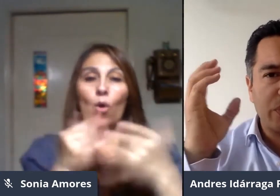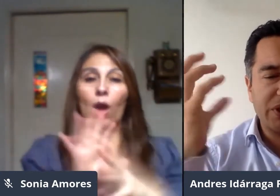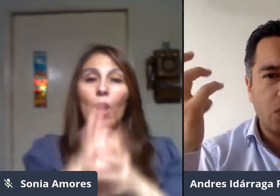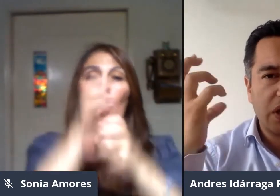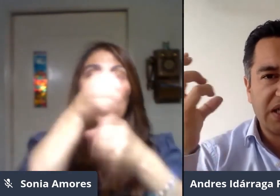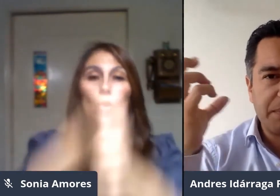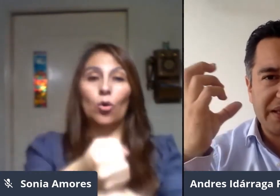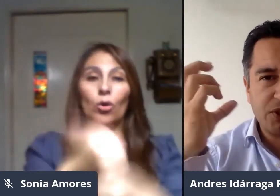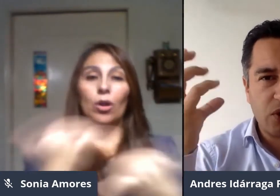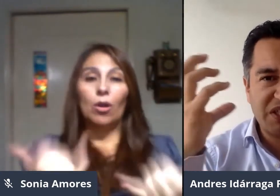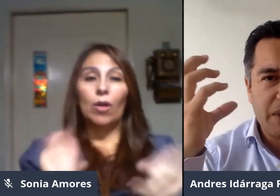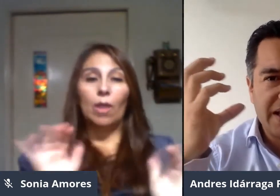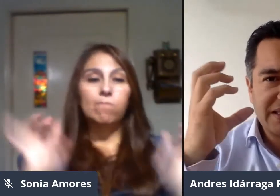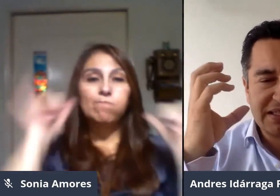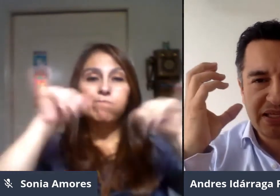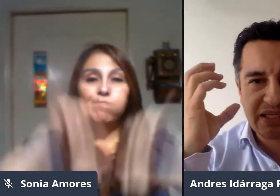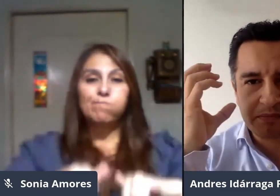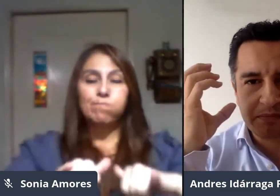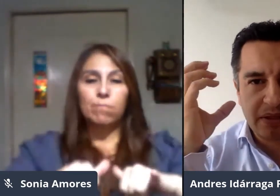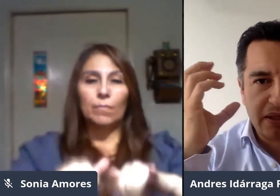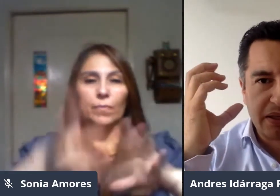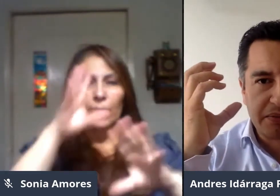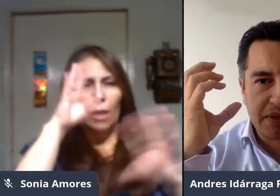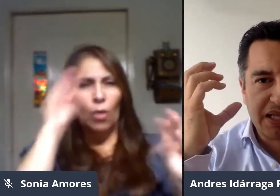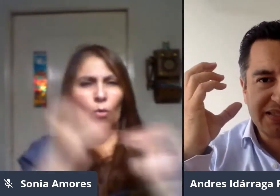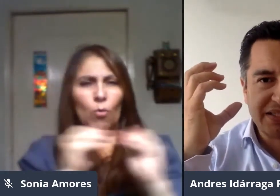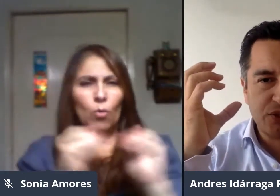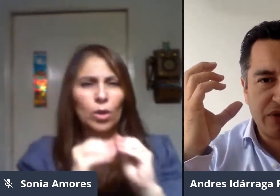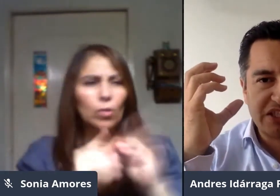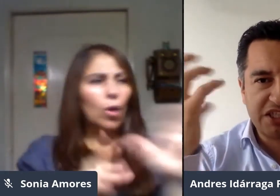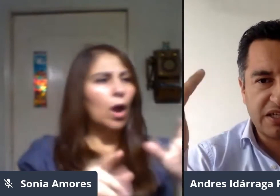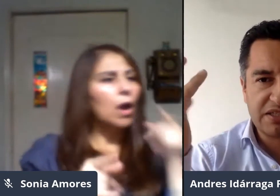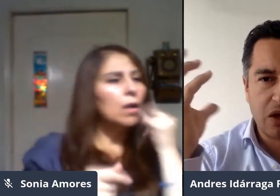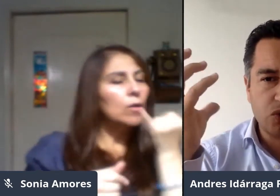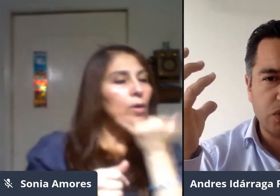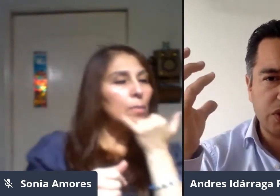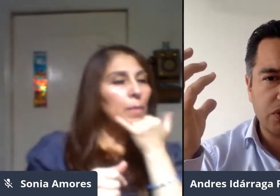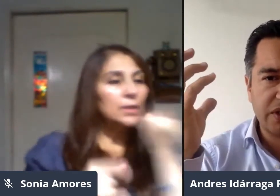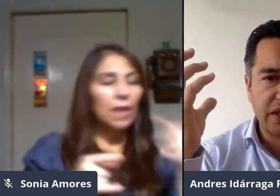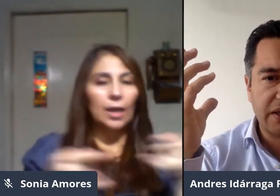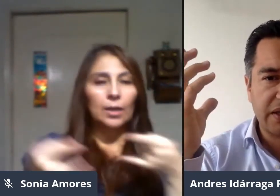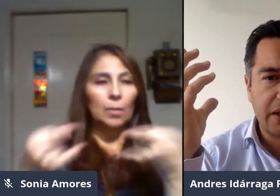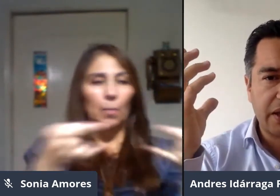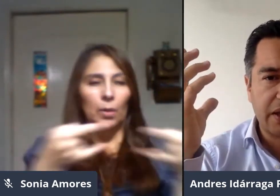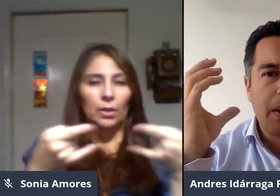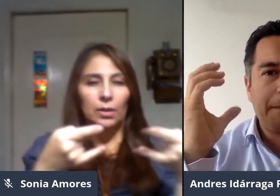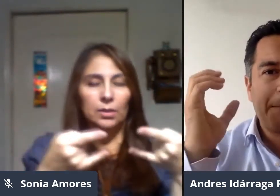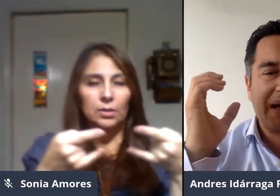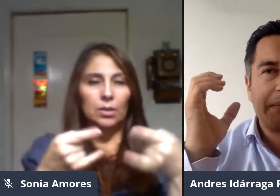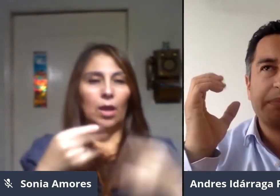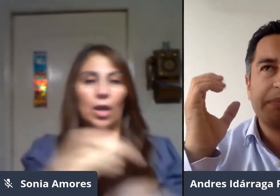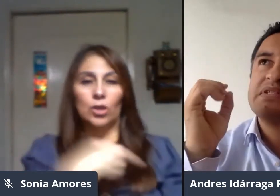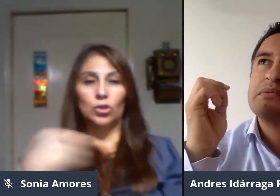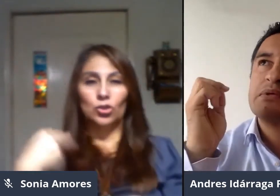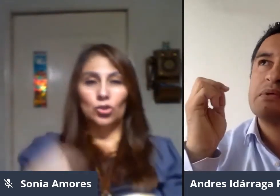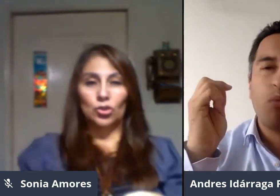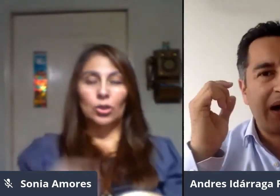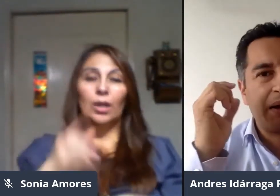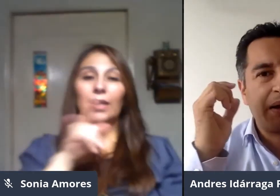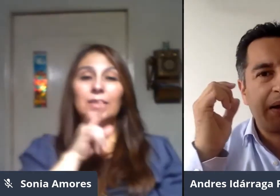a propósito de las versiones imágenes entre las tensiones China-Estados Unidos, que creo que